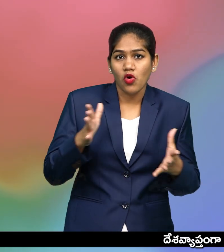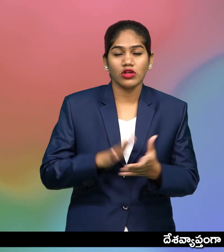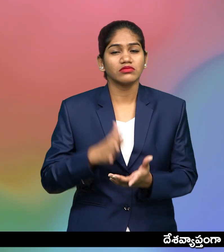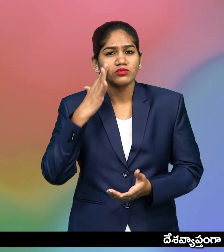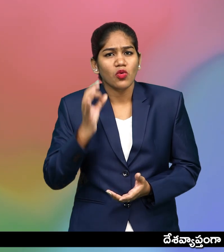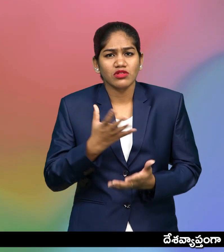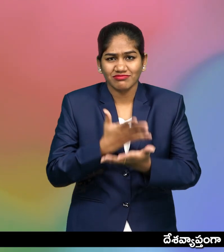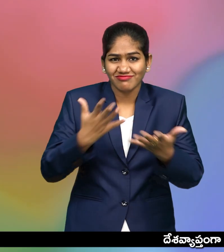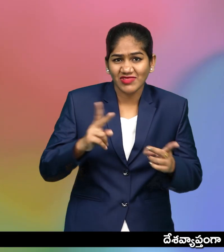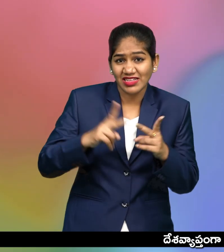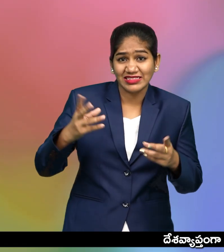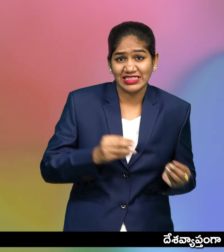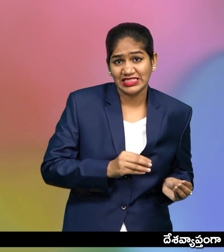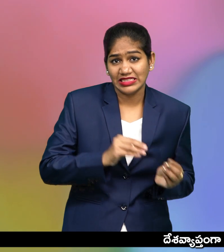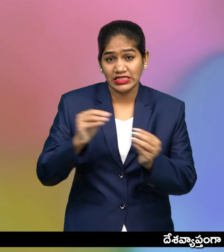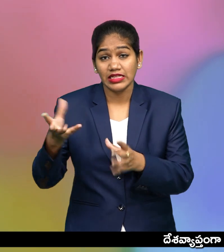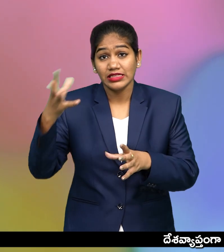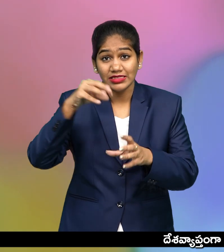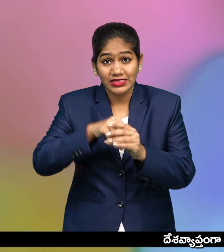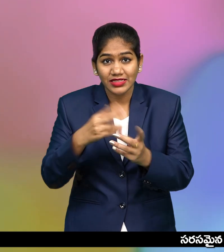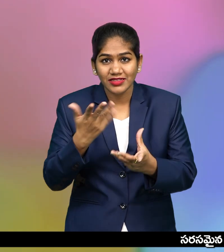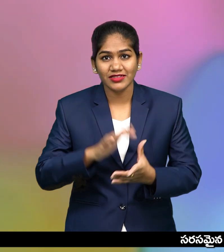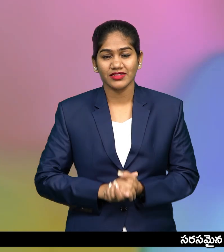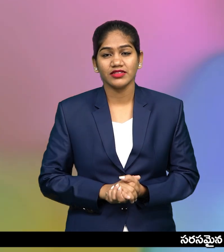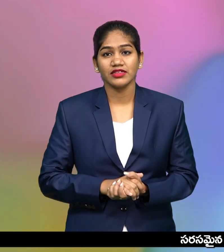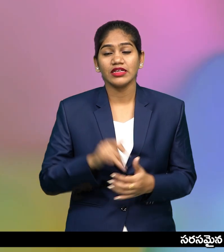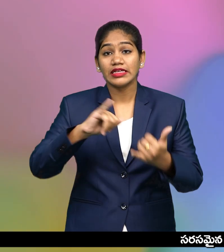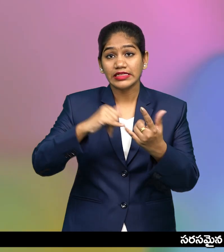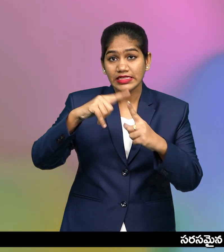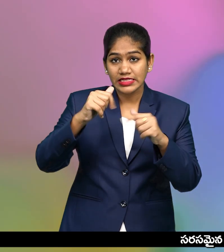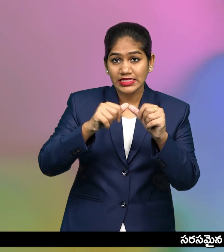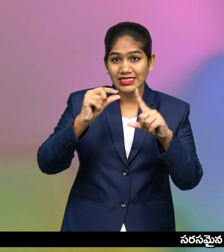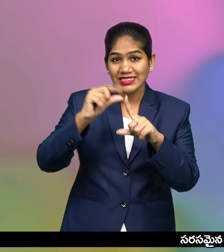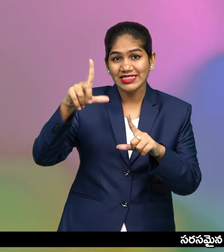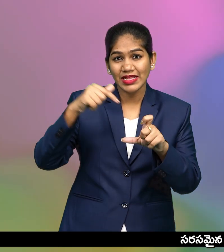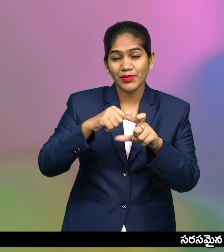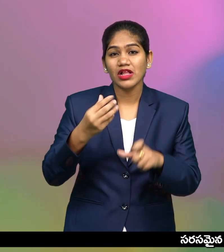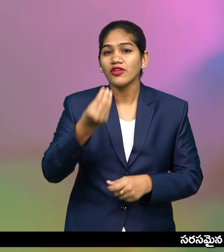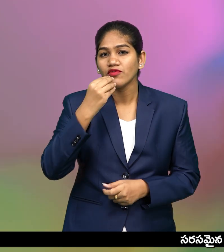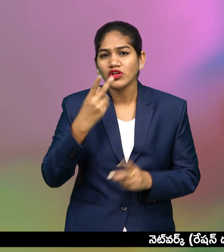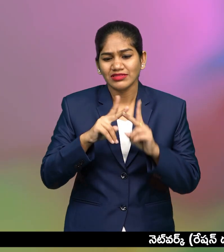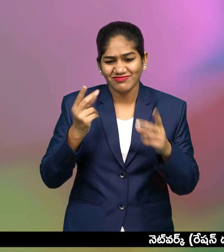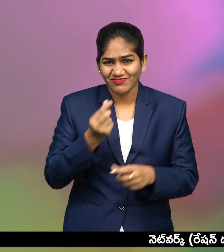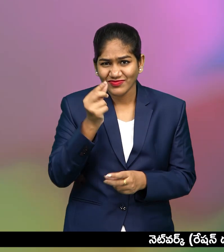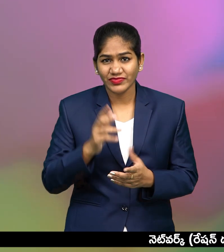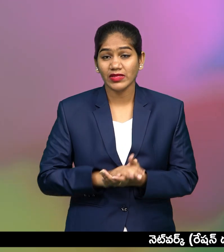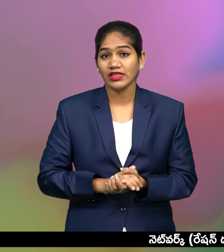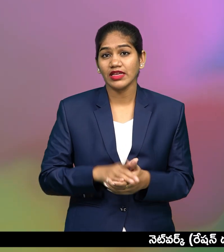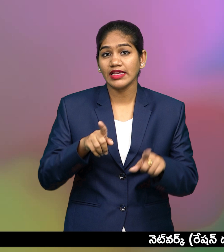దేశవ్యాప్తంగా అనేక రాష్ట్రాల్లో స్థాపించబడిన సరసమైన ధరల దుకాణాల నెట్వర్క్ రేషన్ దుకాణాలు అని